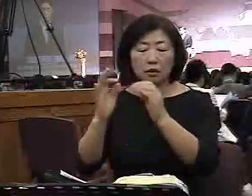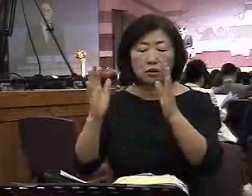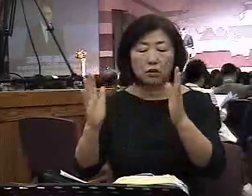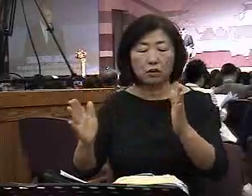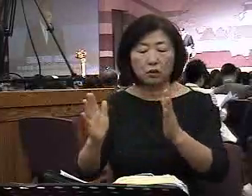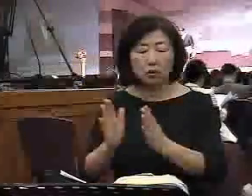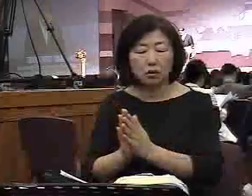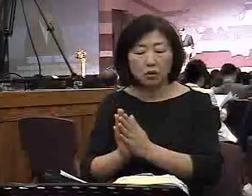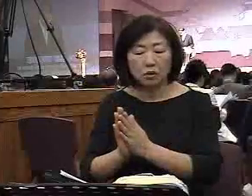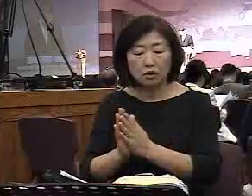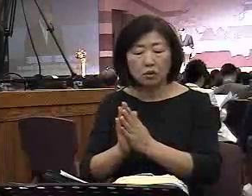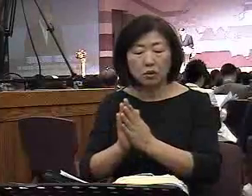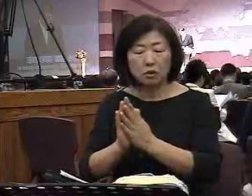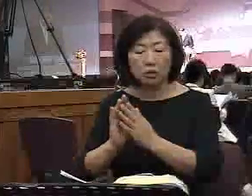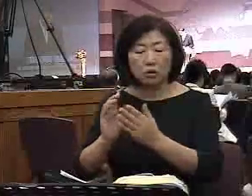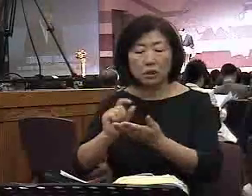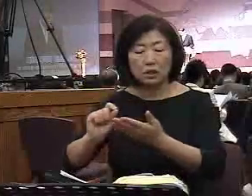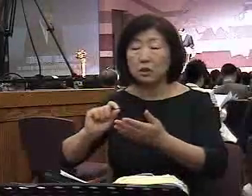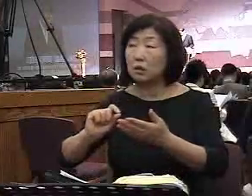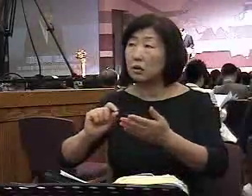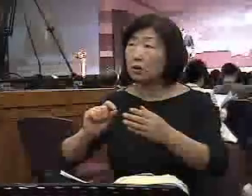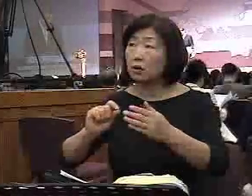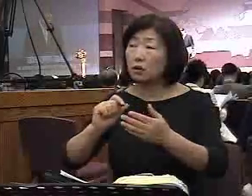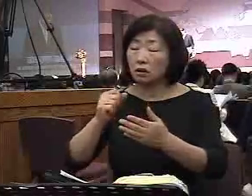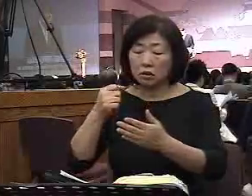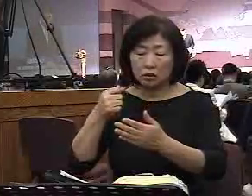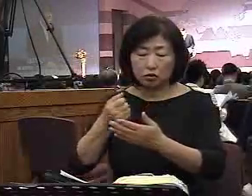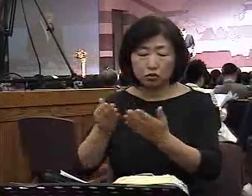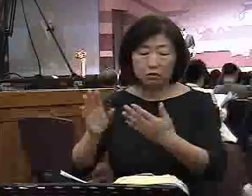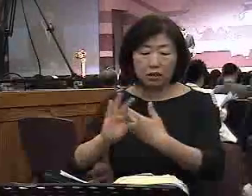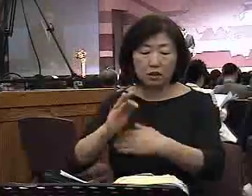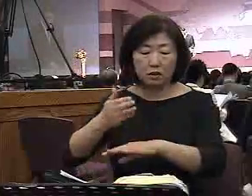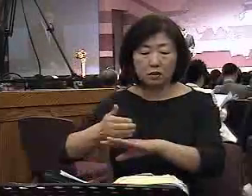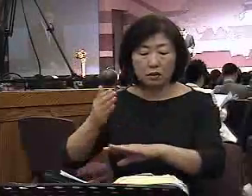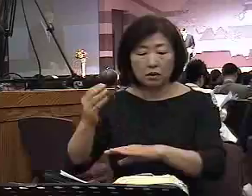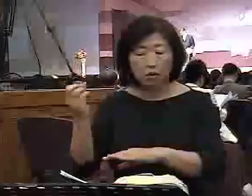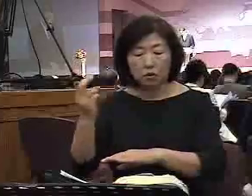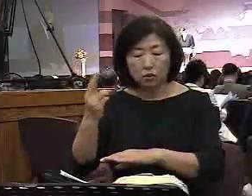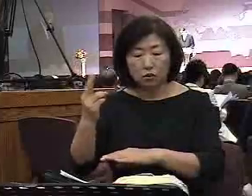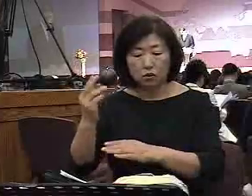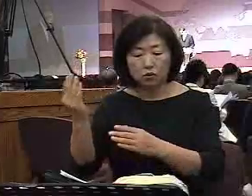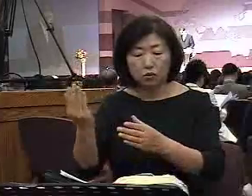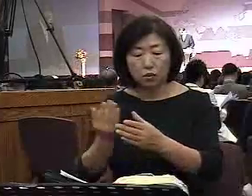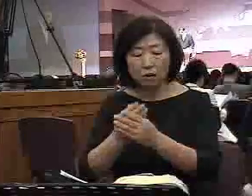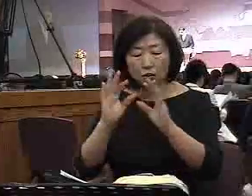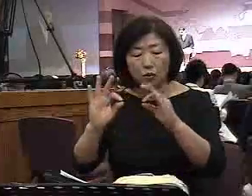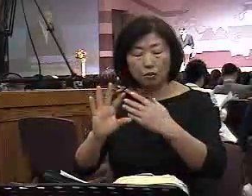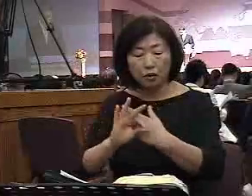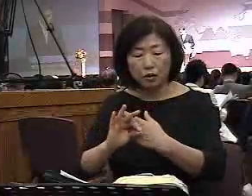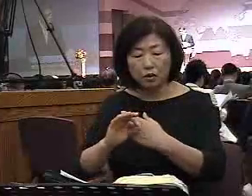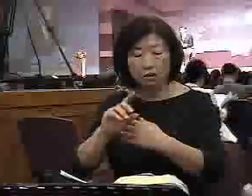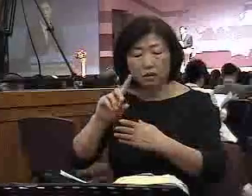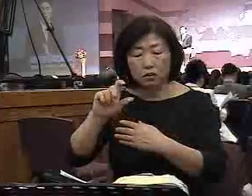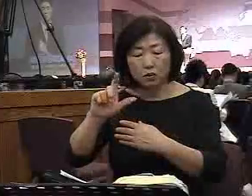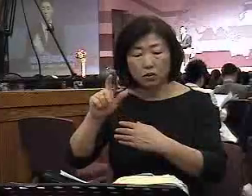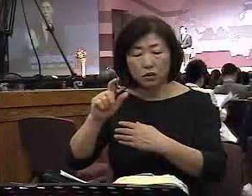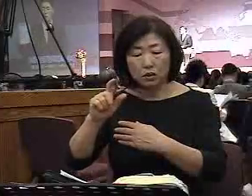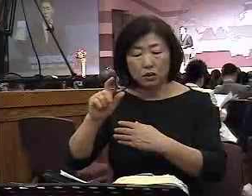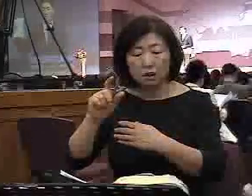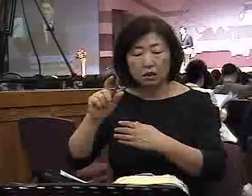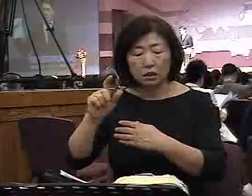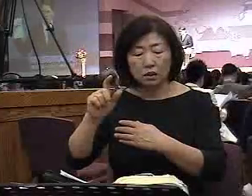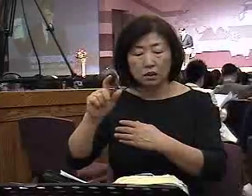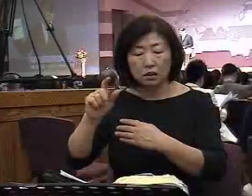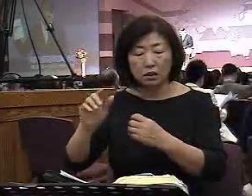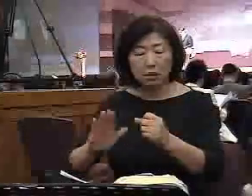신청서를 읽어보시고 참여해 주시고 작성해 주시면 되겠습니다. 또 오늘 주간에 보시면 제15기 남가주 사랑의